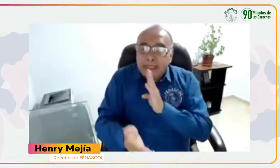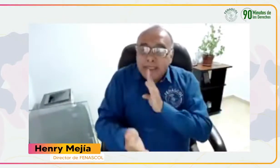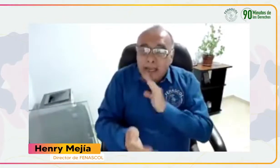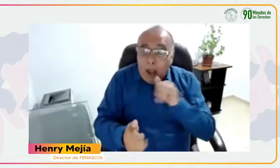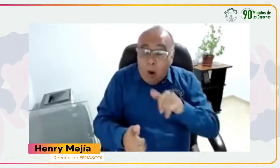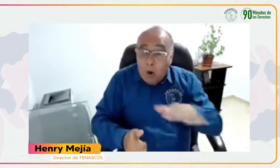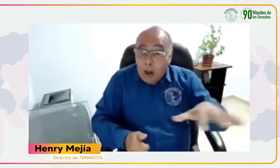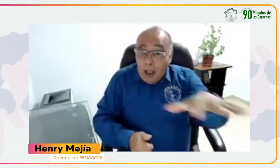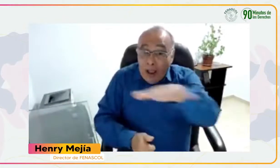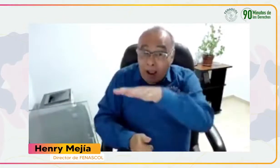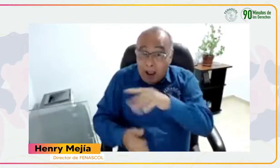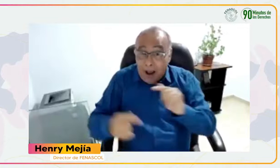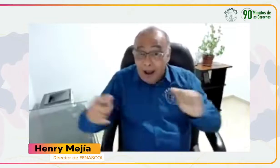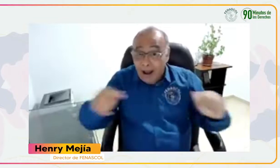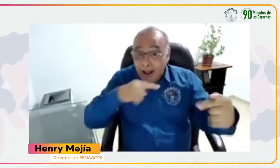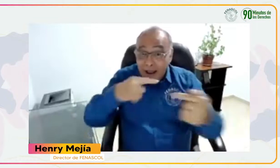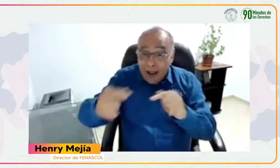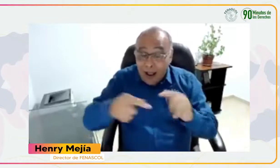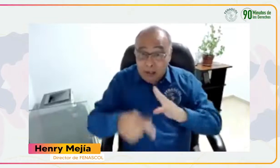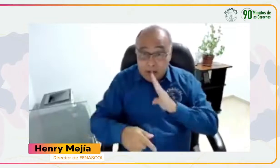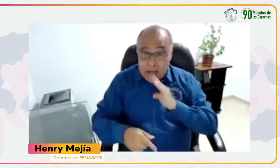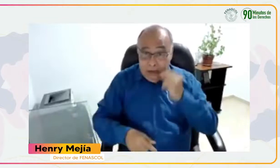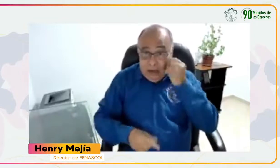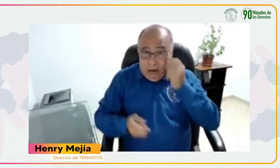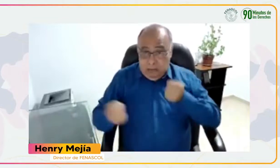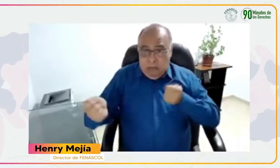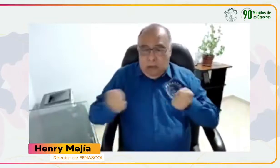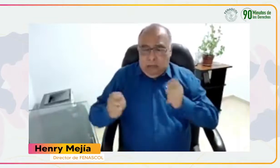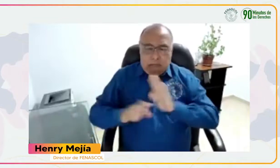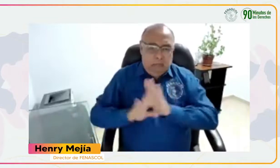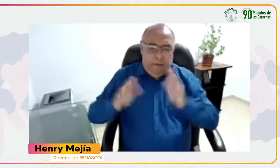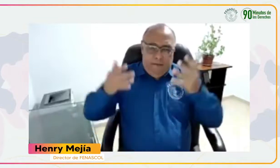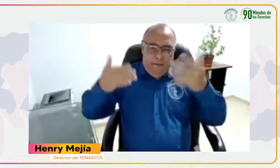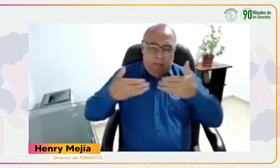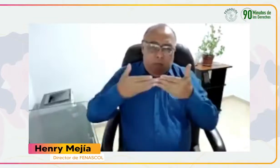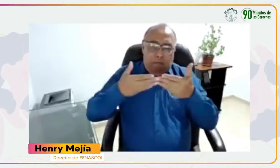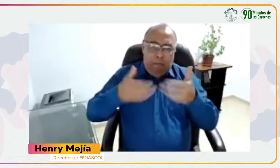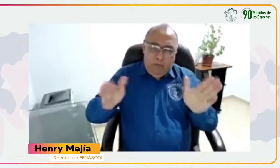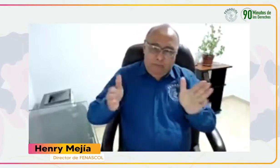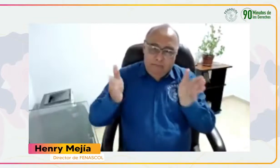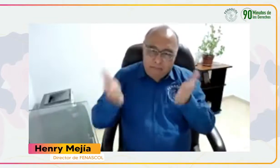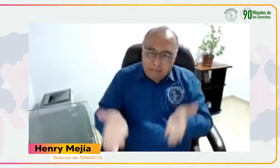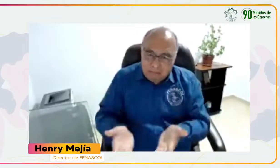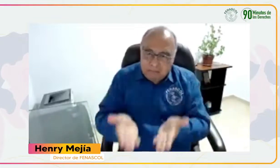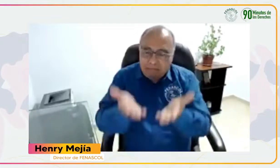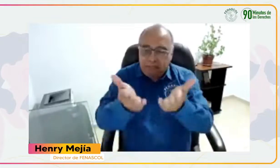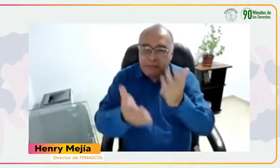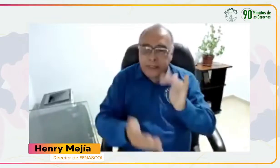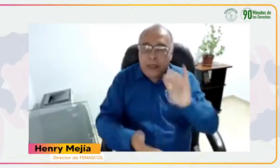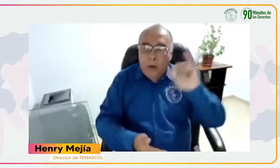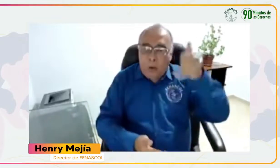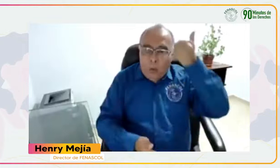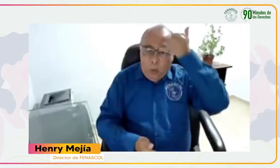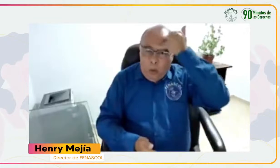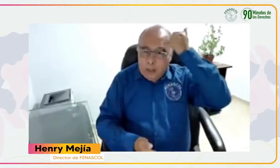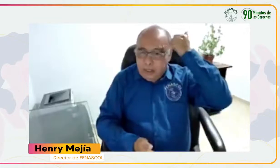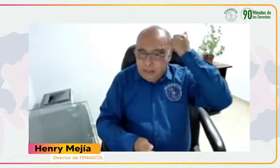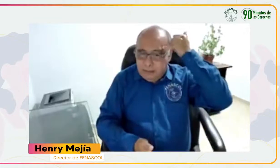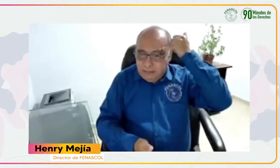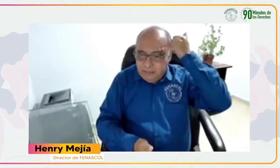Bueno, era muy corta mi intervención. Ahora dejaré en este espacio, no voy a moderar el espacio, solamente quería dar apertura. Voy a